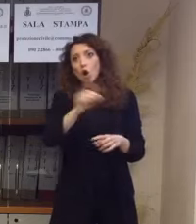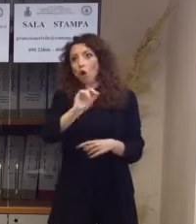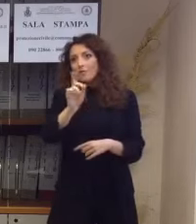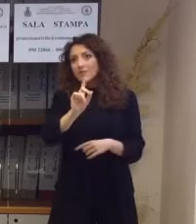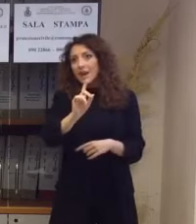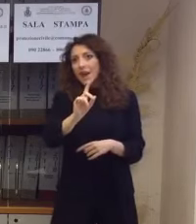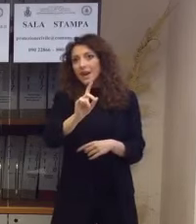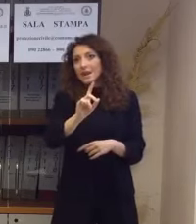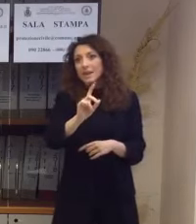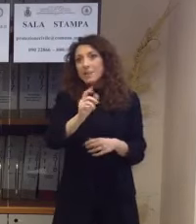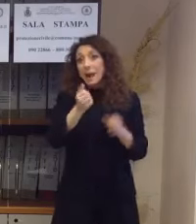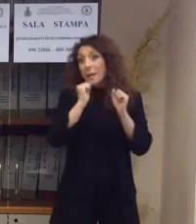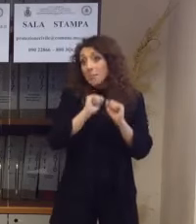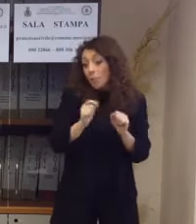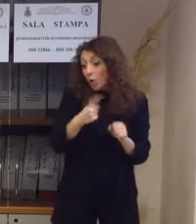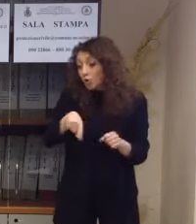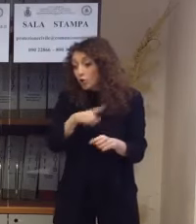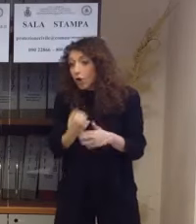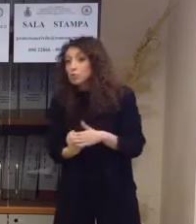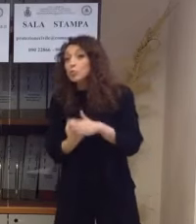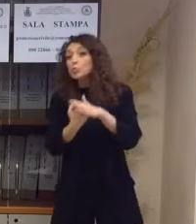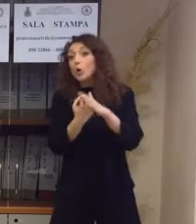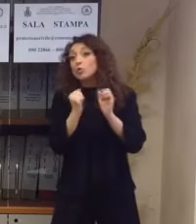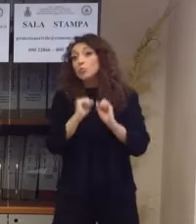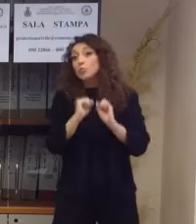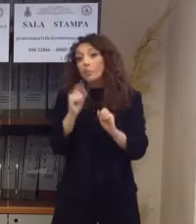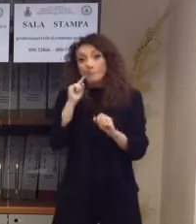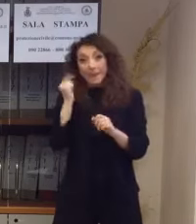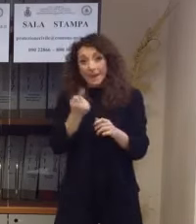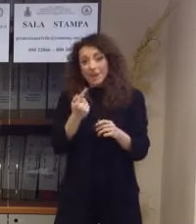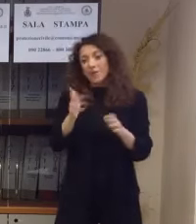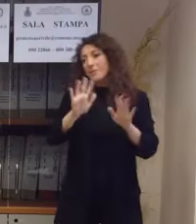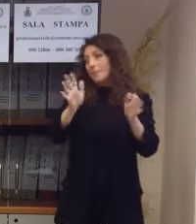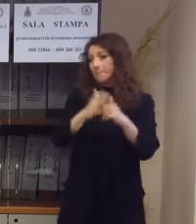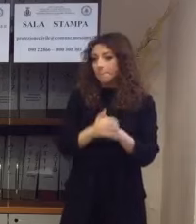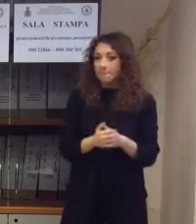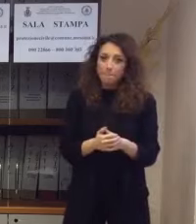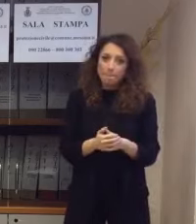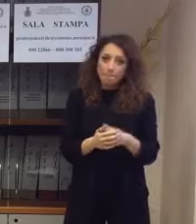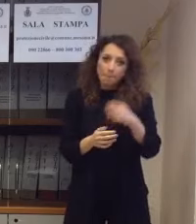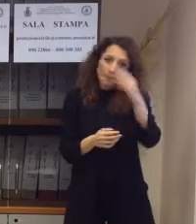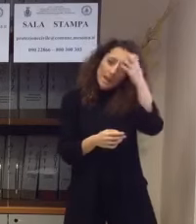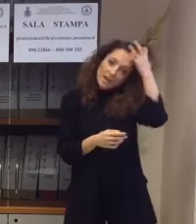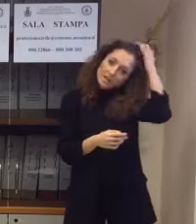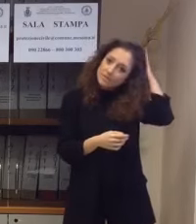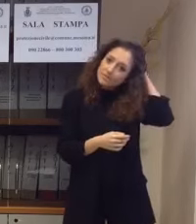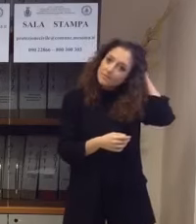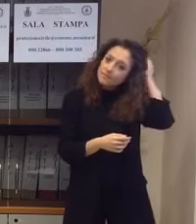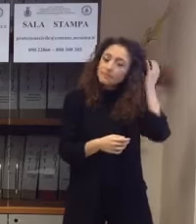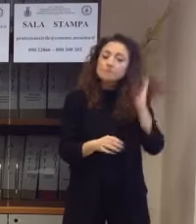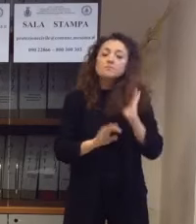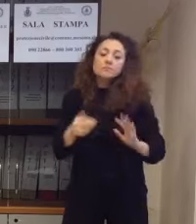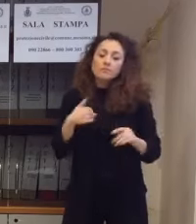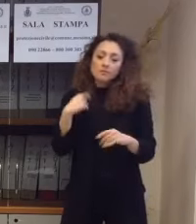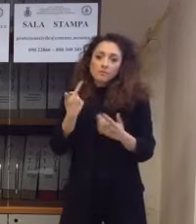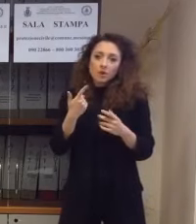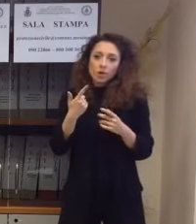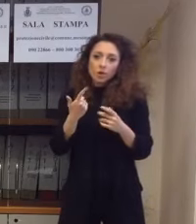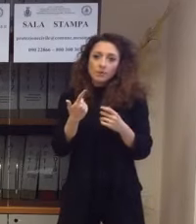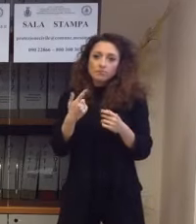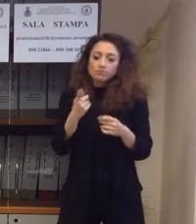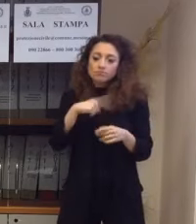misura dava un... Ora lo preciserai, per carità, non entriamo nel merito della mancia di Stato, noi abbiamo un altro tipo di